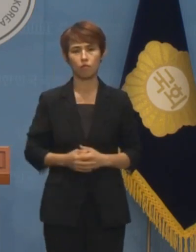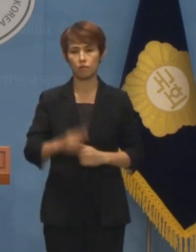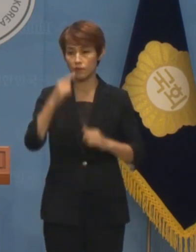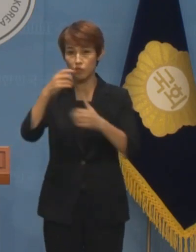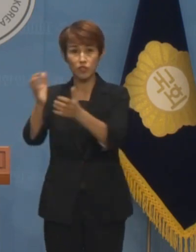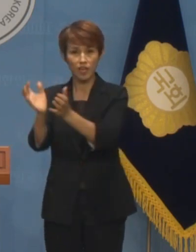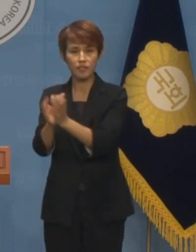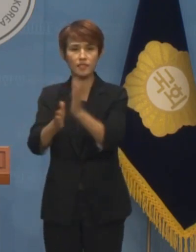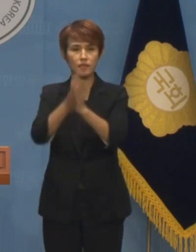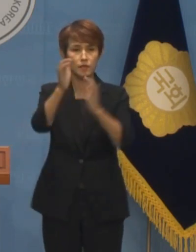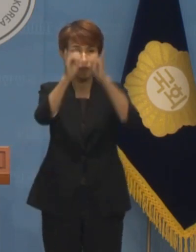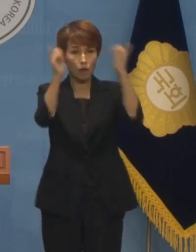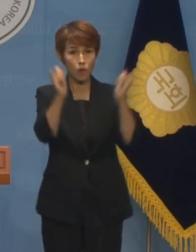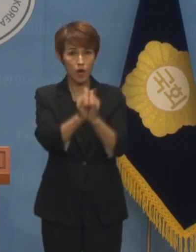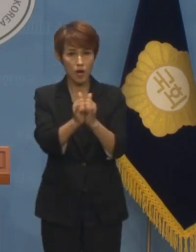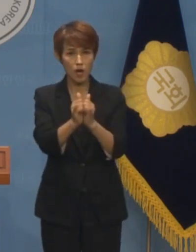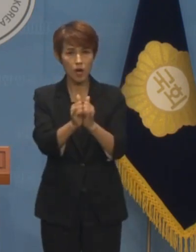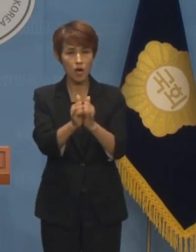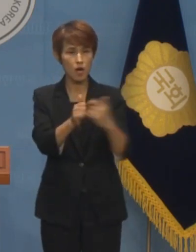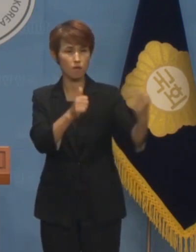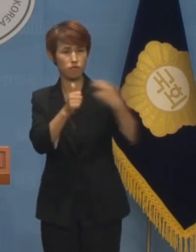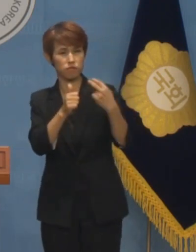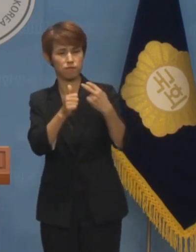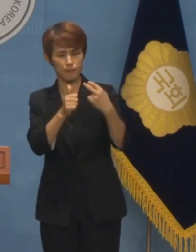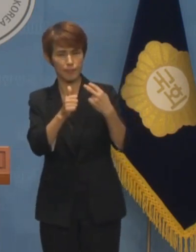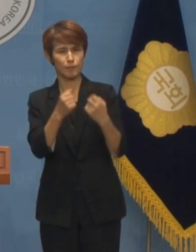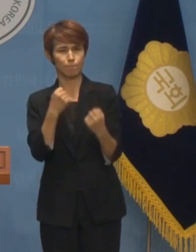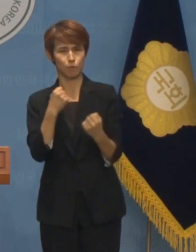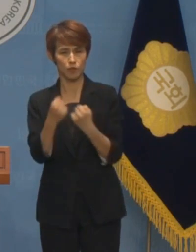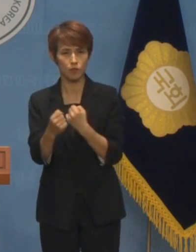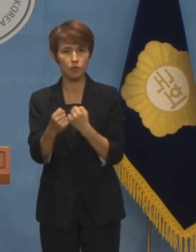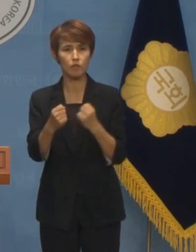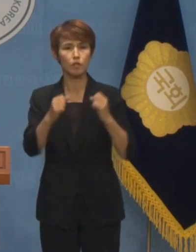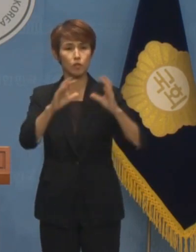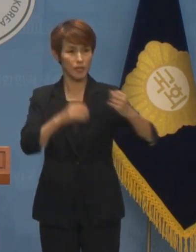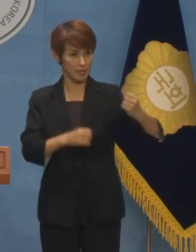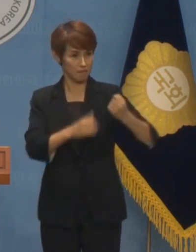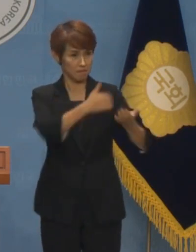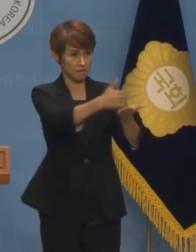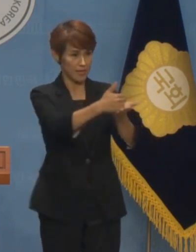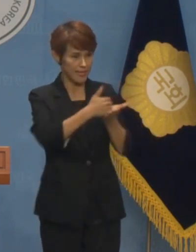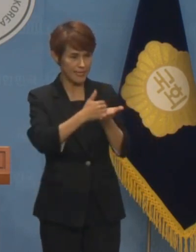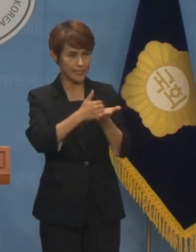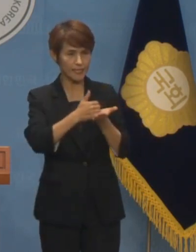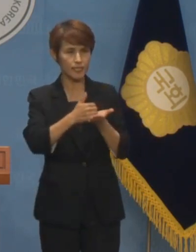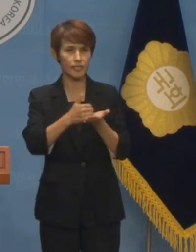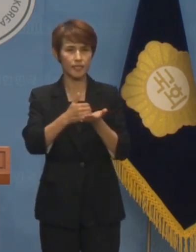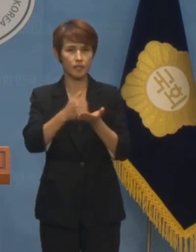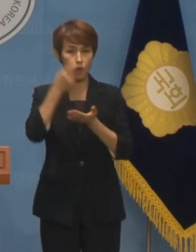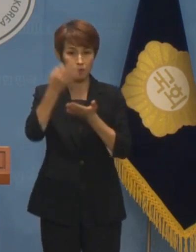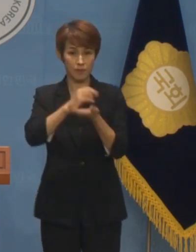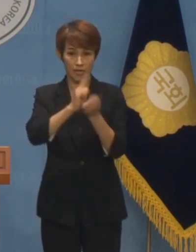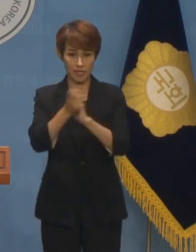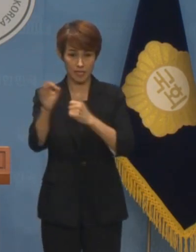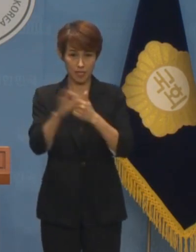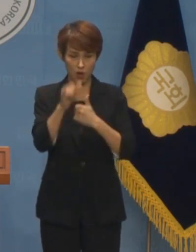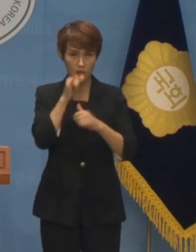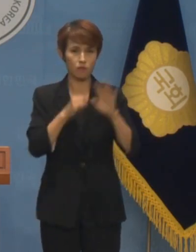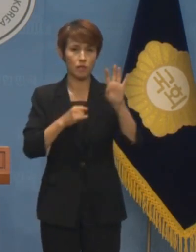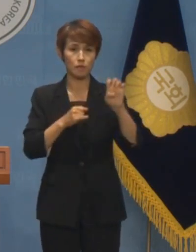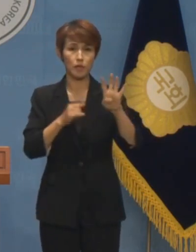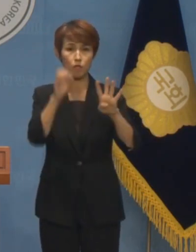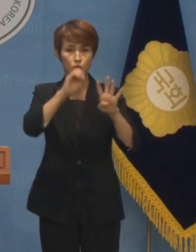민주당은 시민사회의 비난을 감수하고도 국민의힘이 제안했던 소득대체율